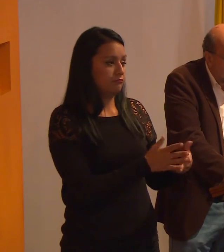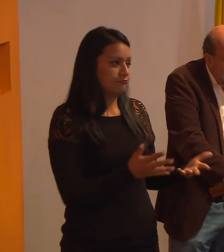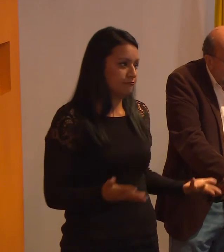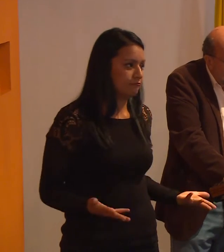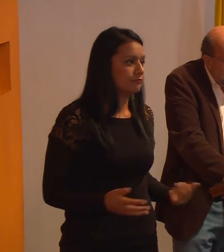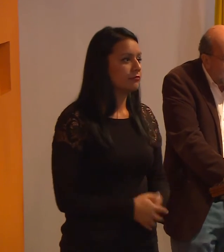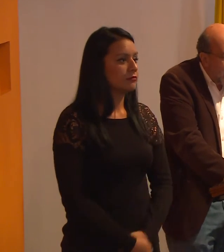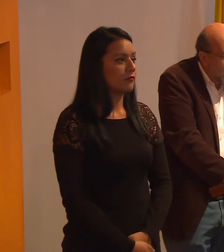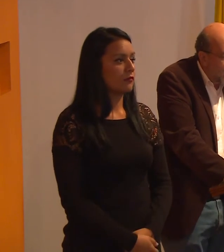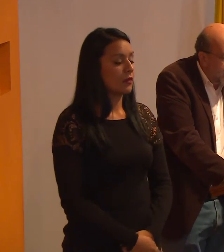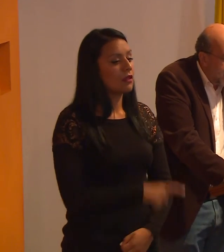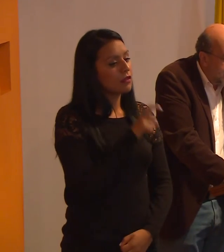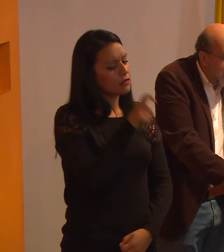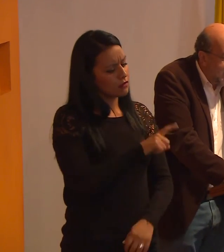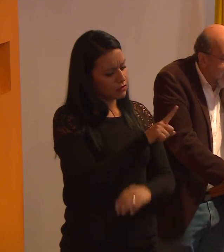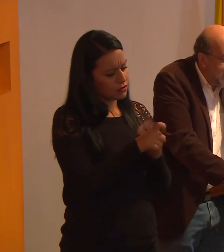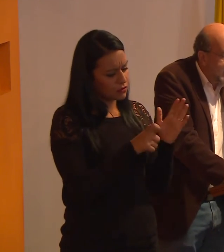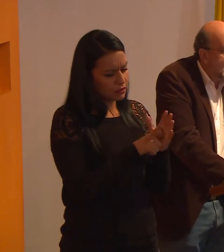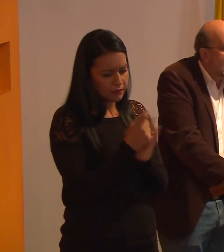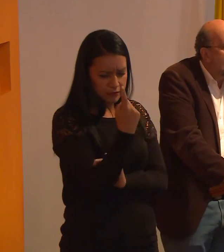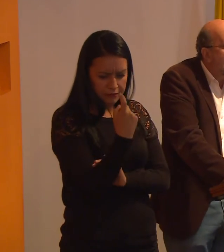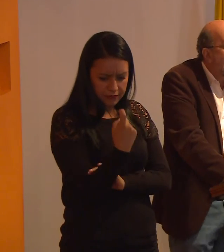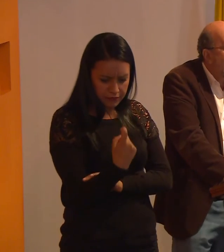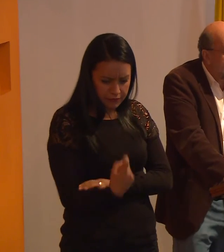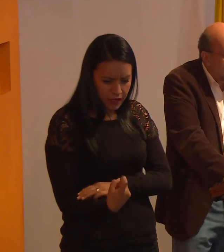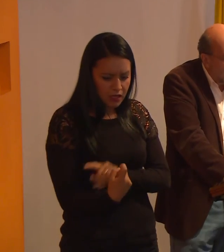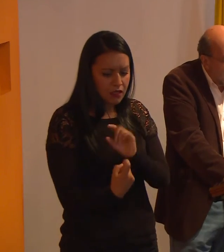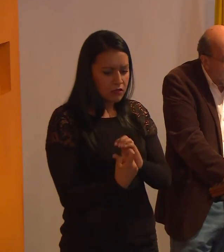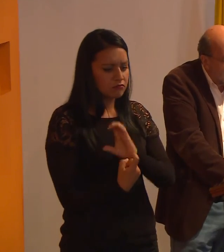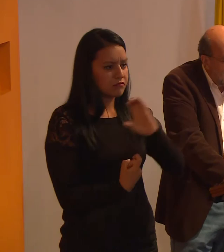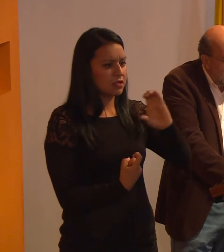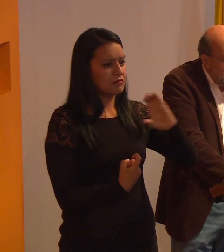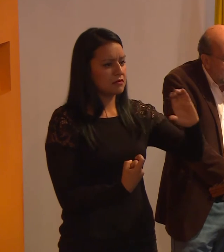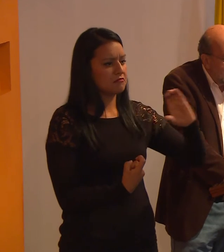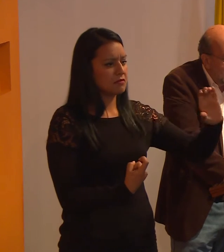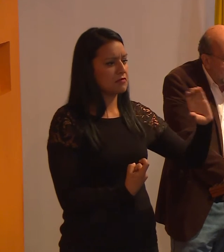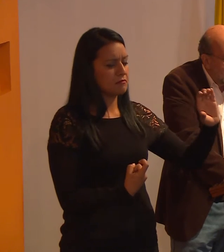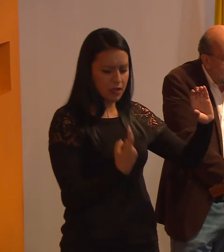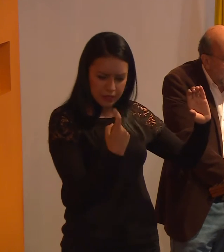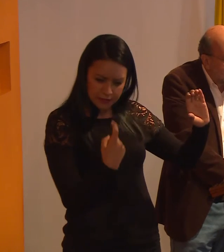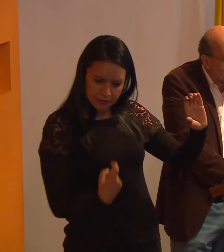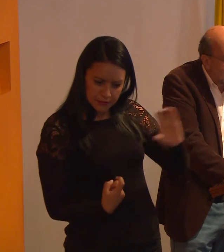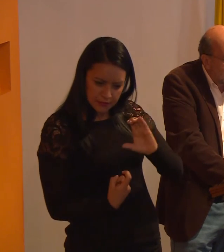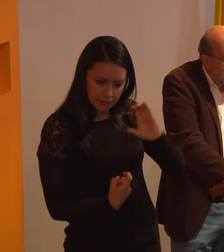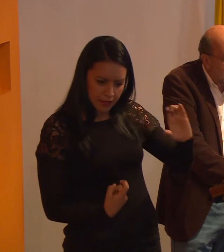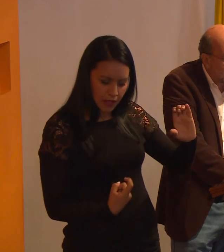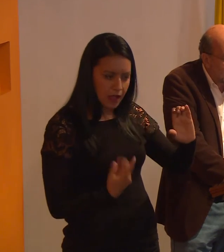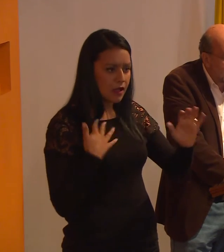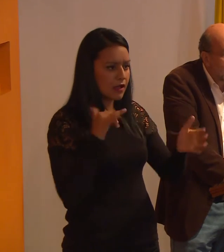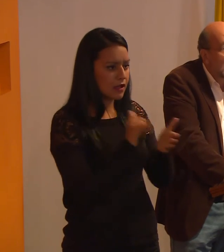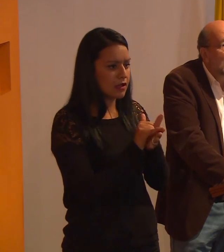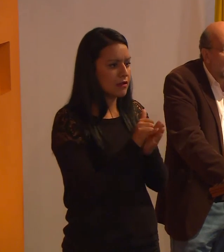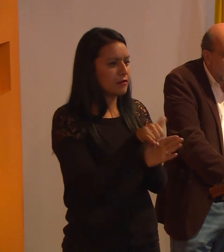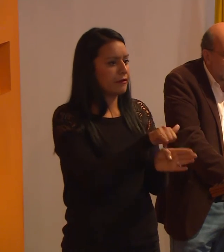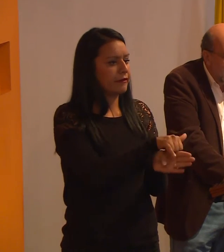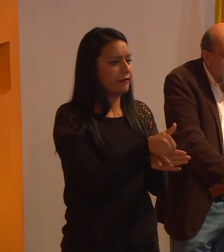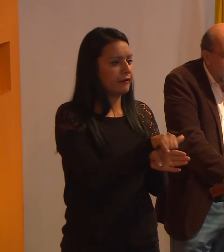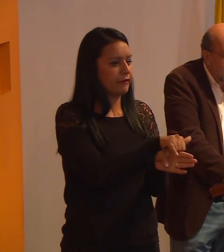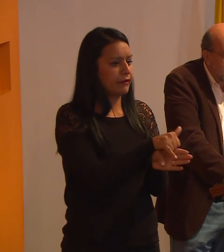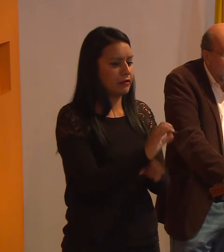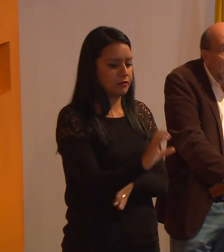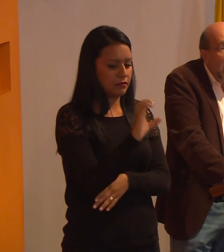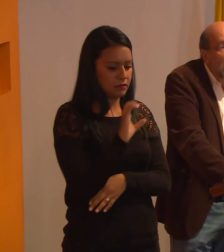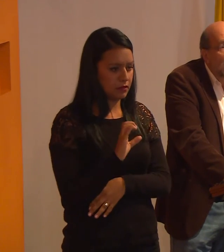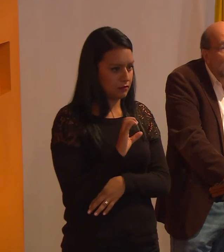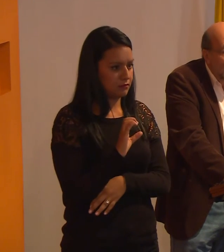supuesto, deberán cubrir faltantes en el pago de nóminas y equilibrar sus ingresos, cuando